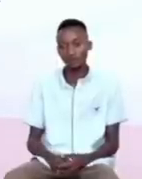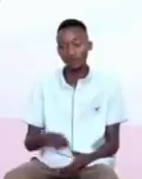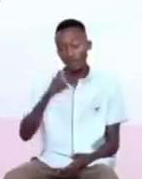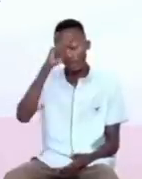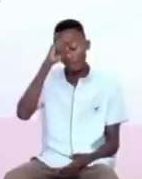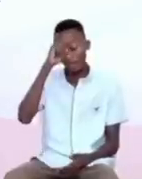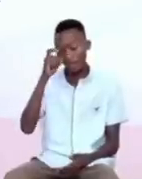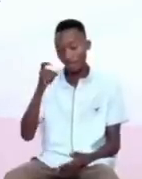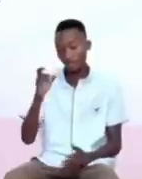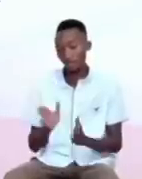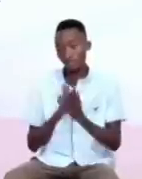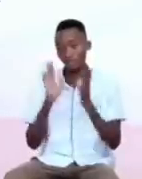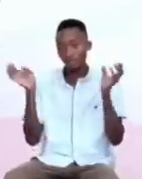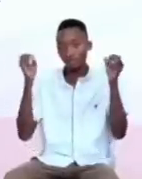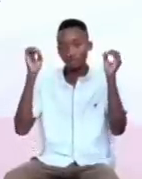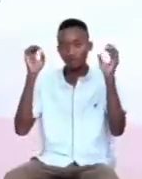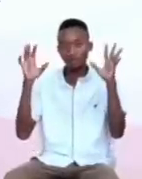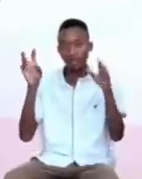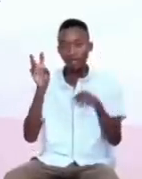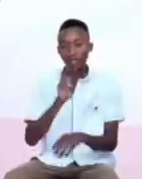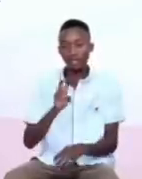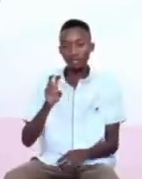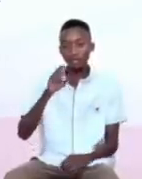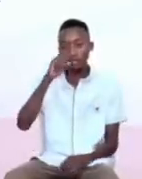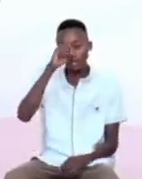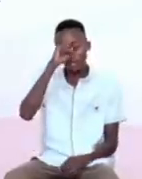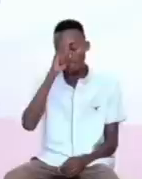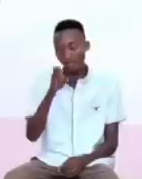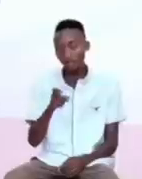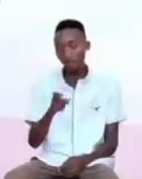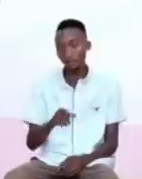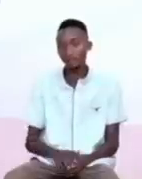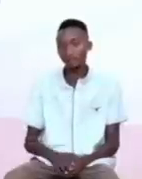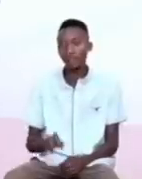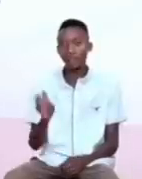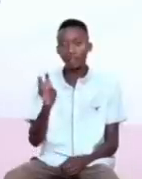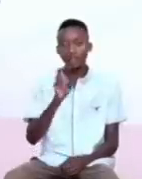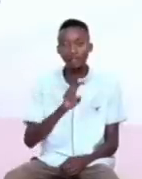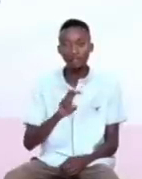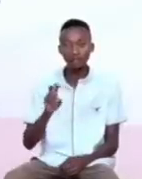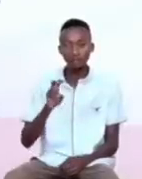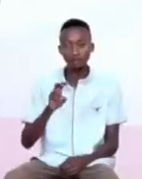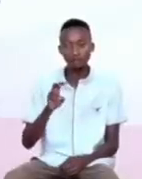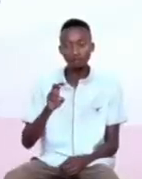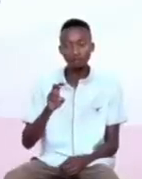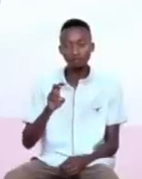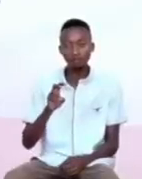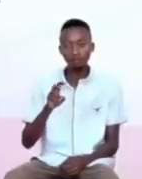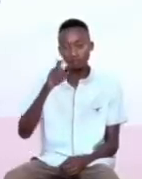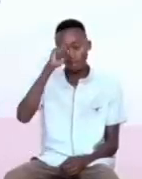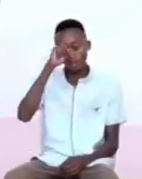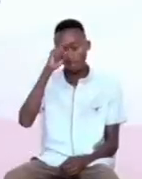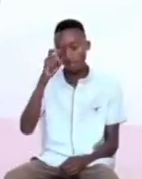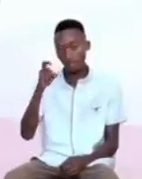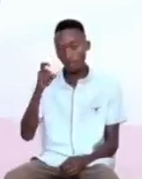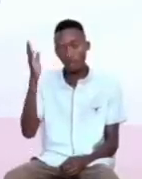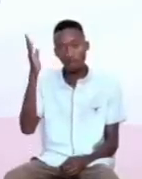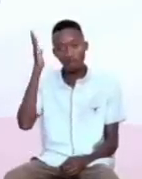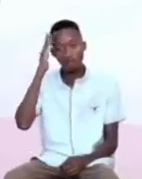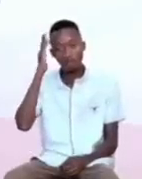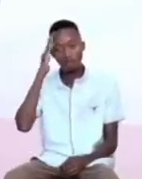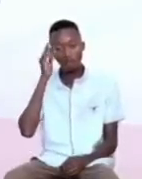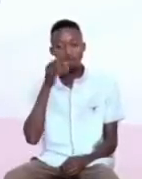Hekima, hallelujah. Tafuta hekima. Tafuta ufahamu. Na ufahamu na